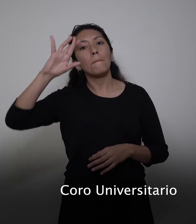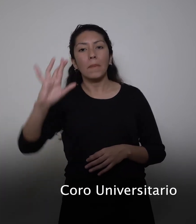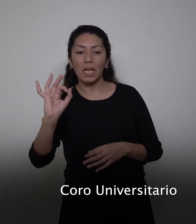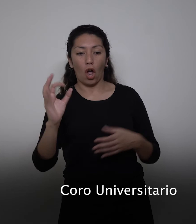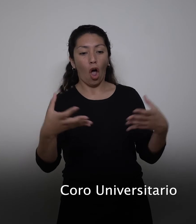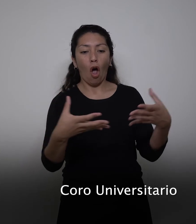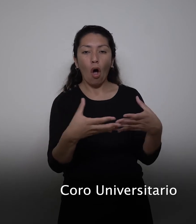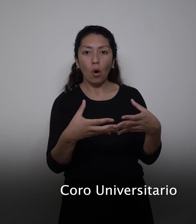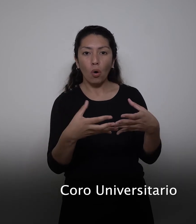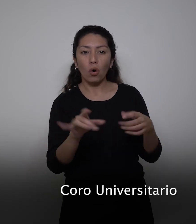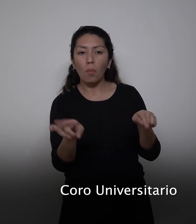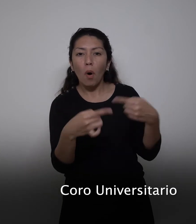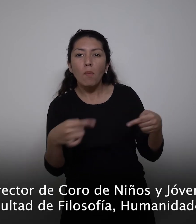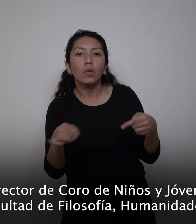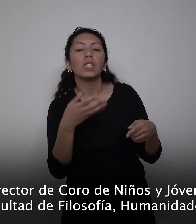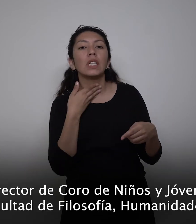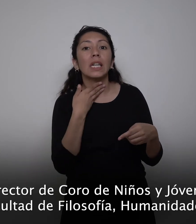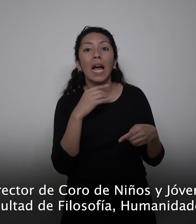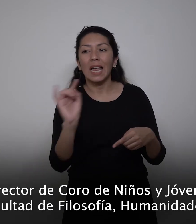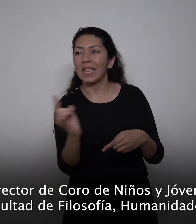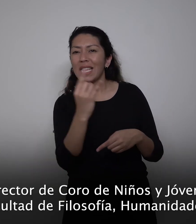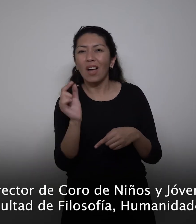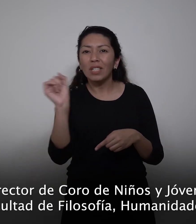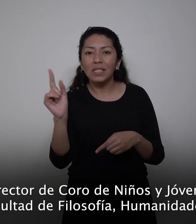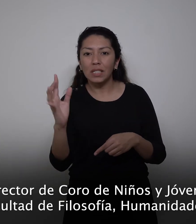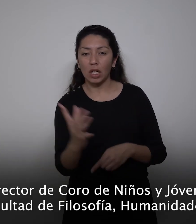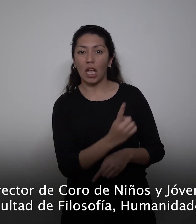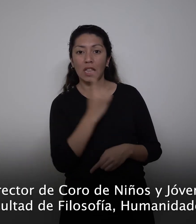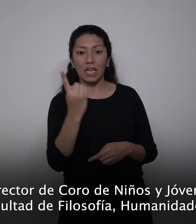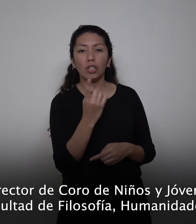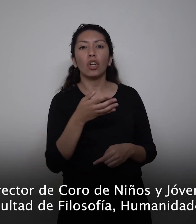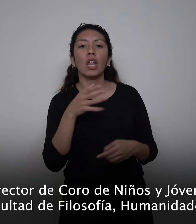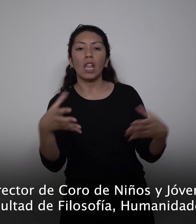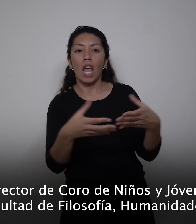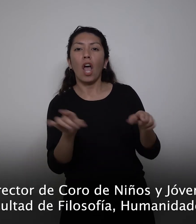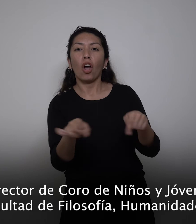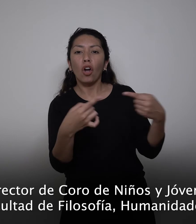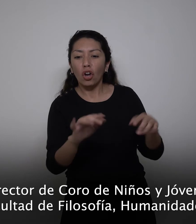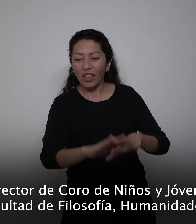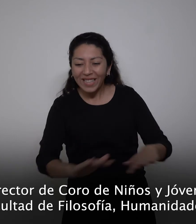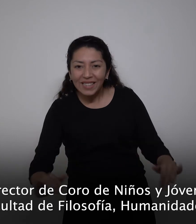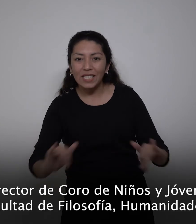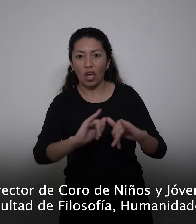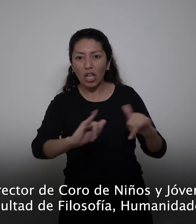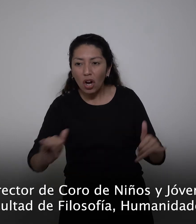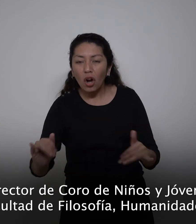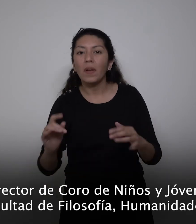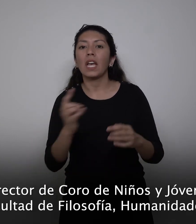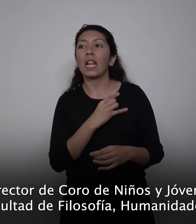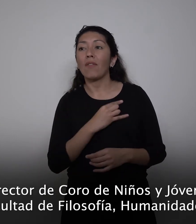universitario director del coro de niños y jóvenes de la facultad de filosofía humanidades